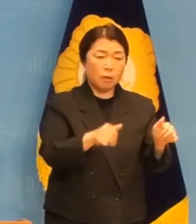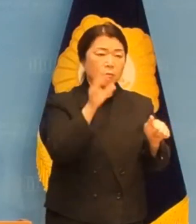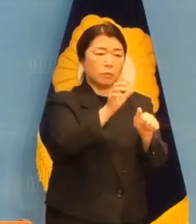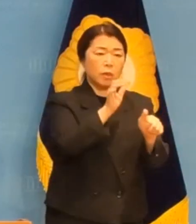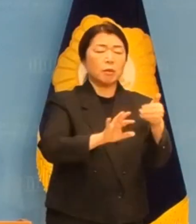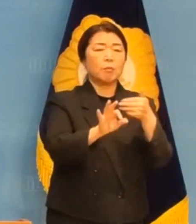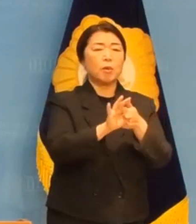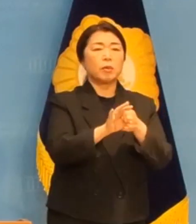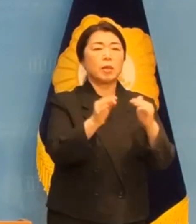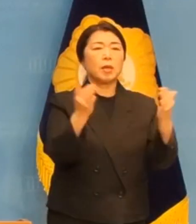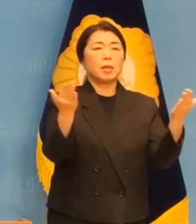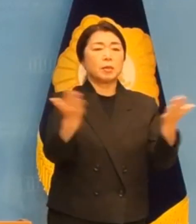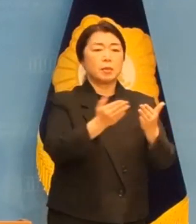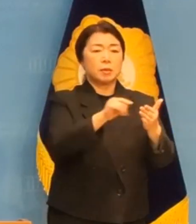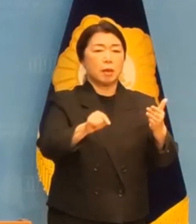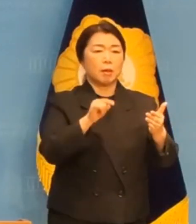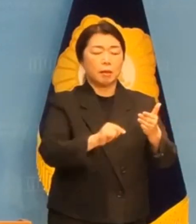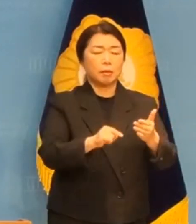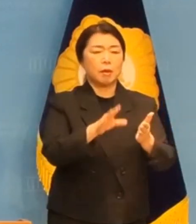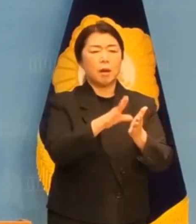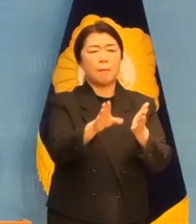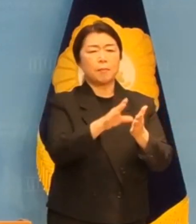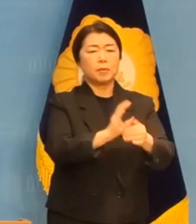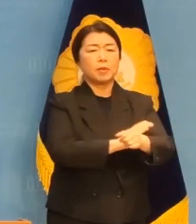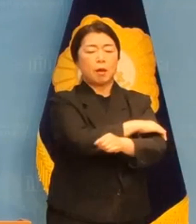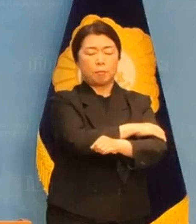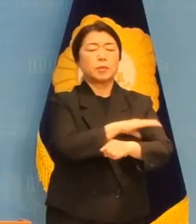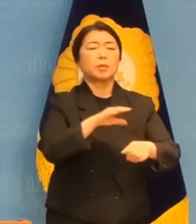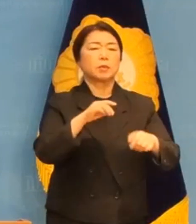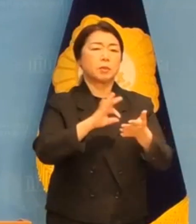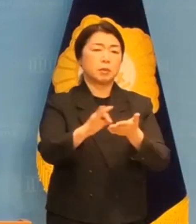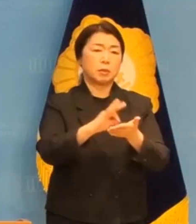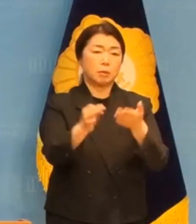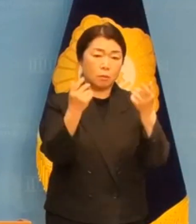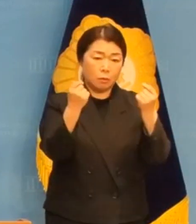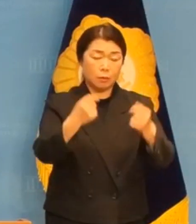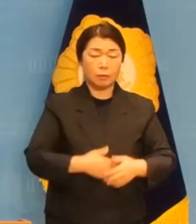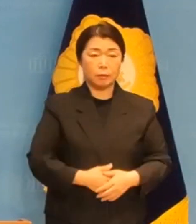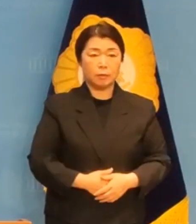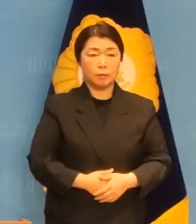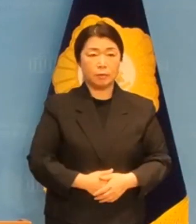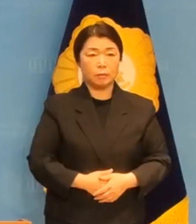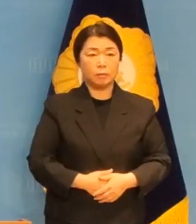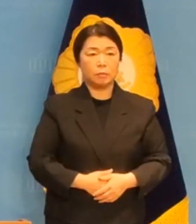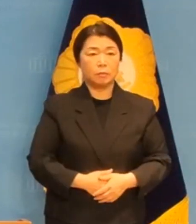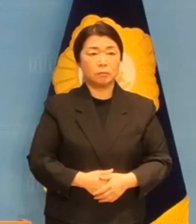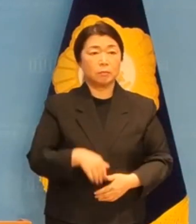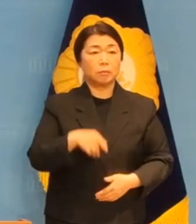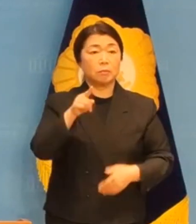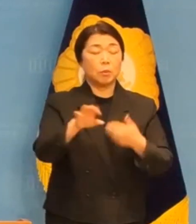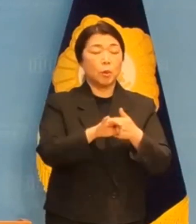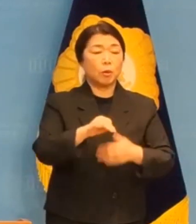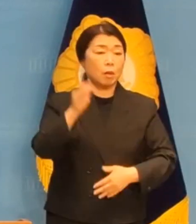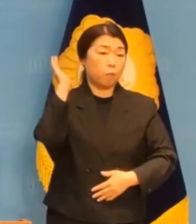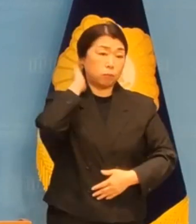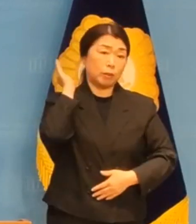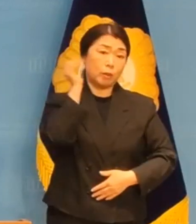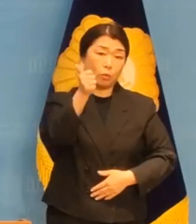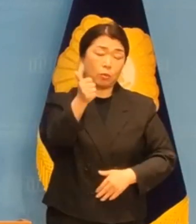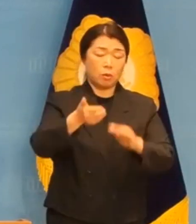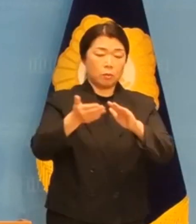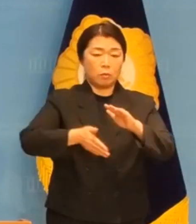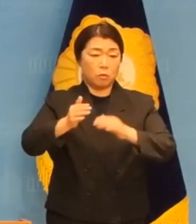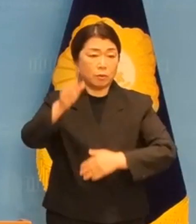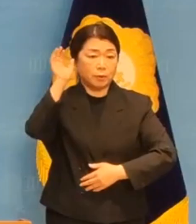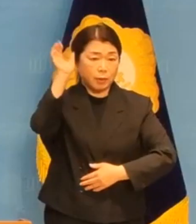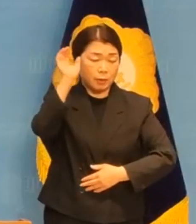내 갑질로 문제될 수 있습니다. 하물며 최고 권력자인 대통령의 공개 추궁은